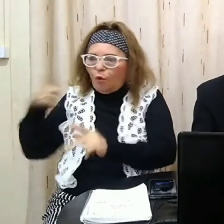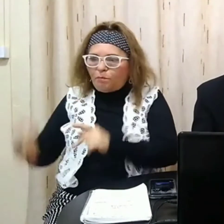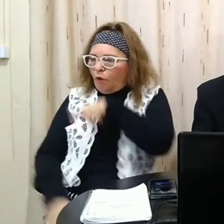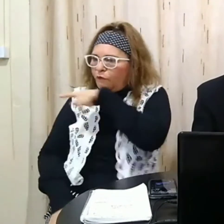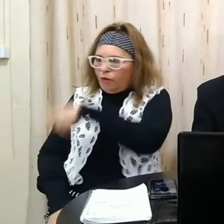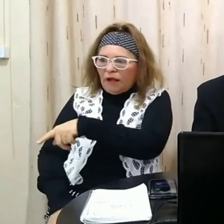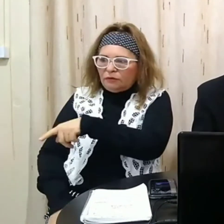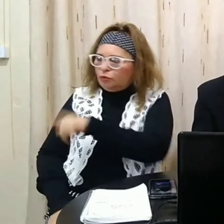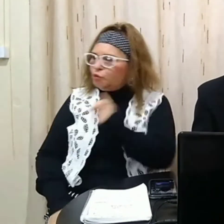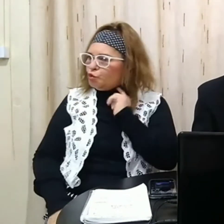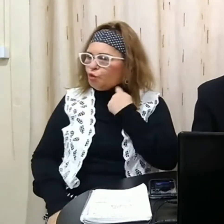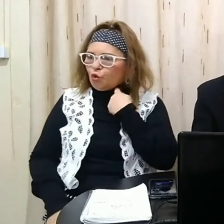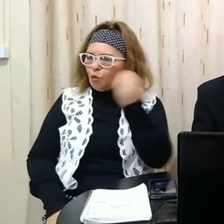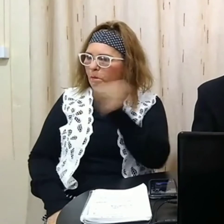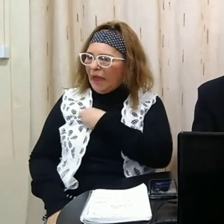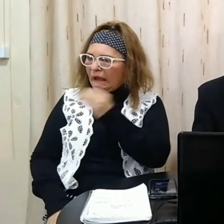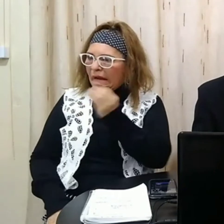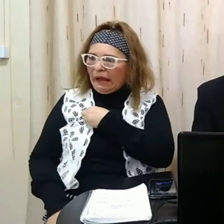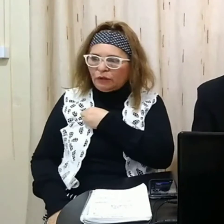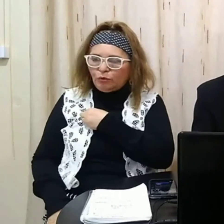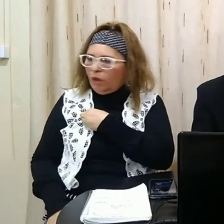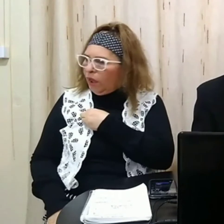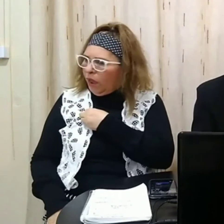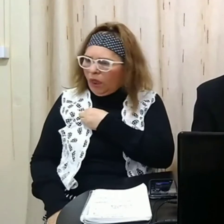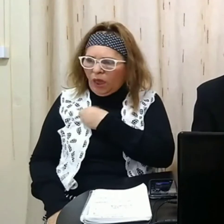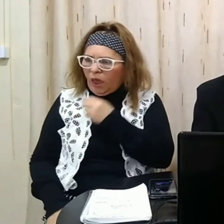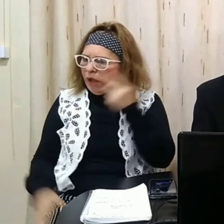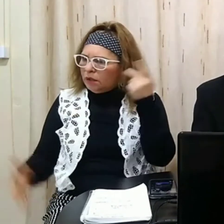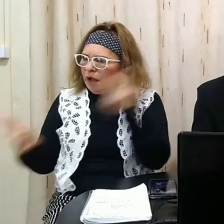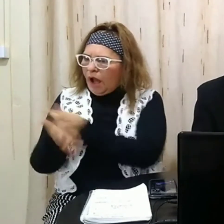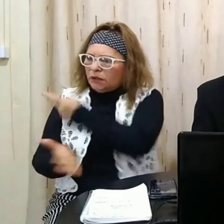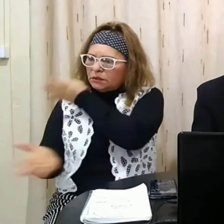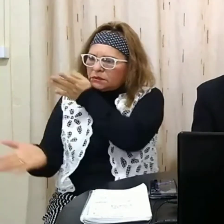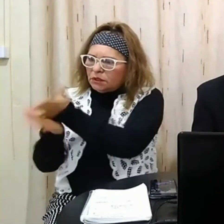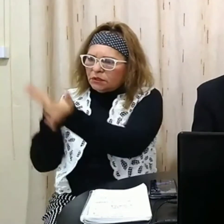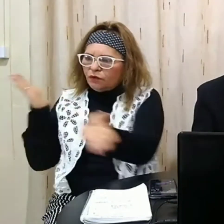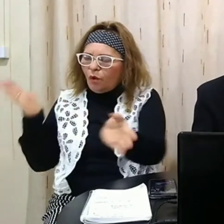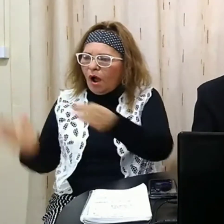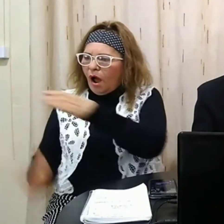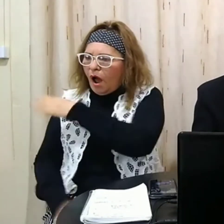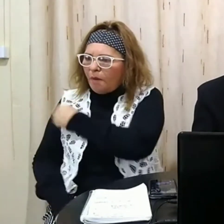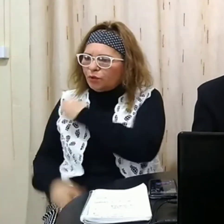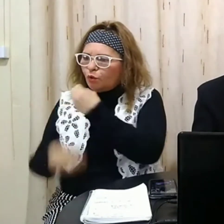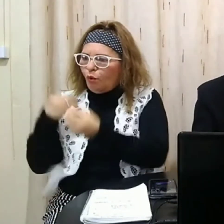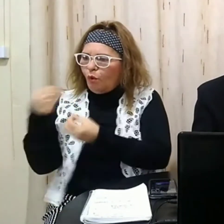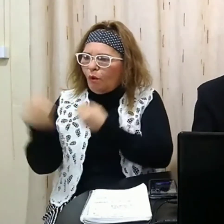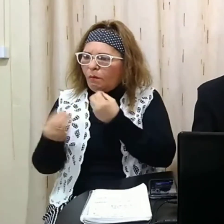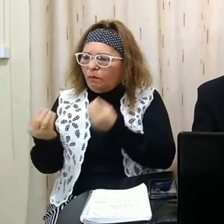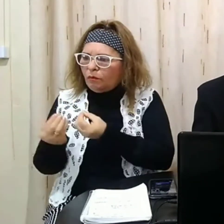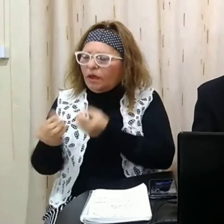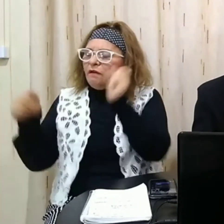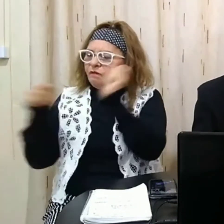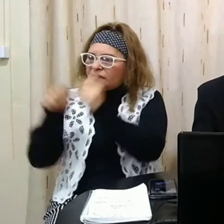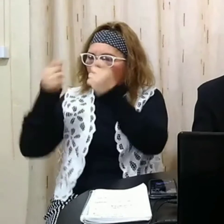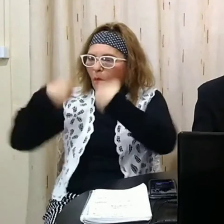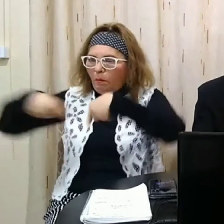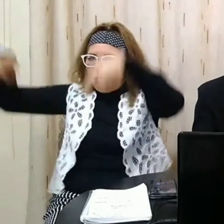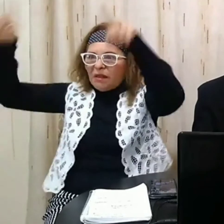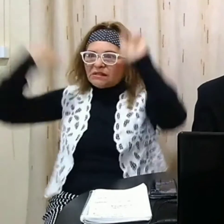se corrompeu e depressa se desviou do caminho que lhe havia eu ordenado. Fez para si um